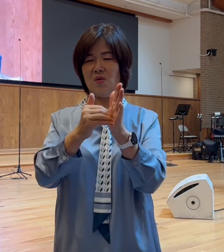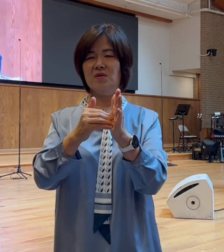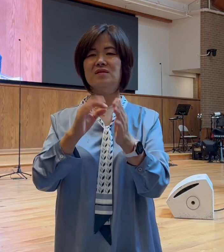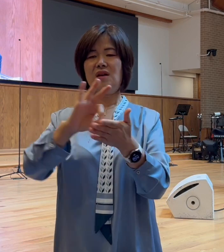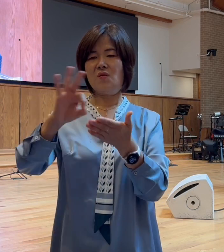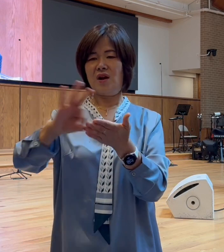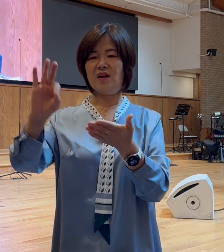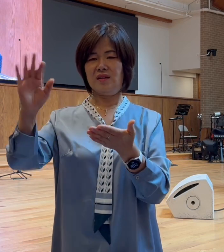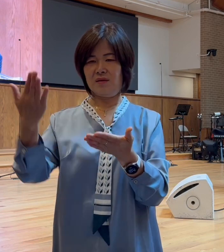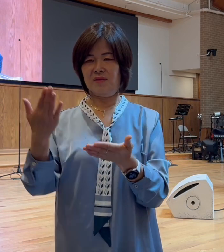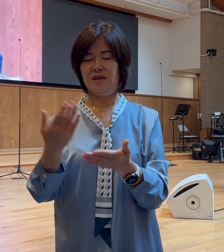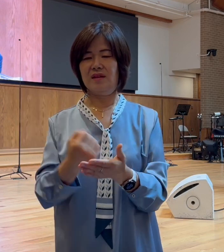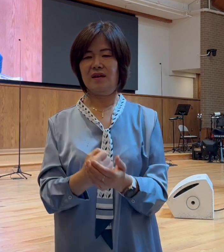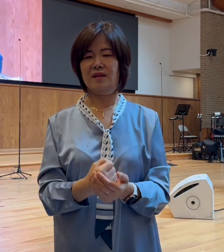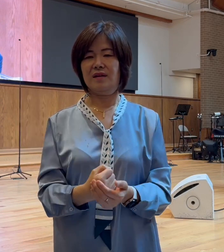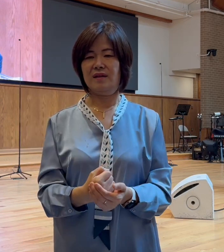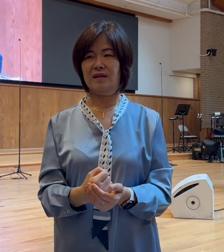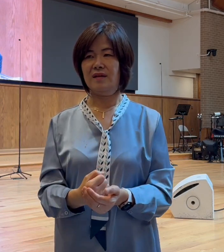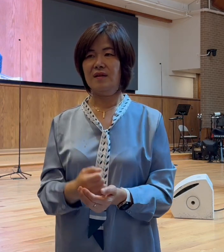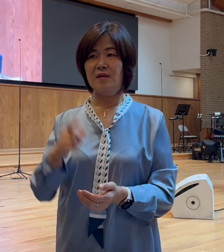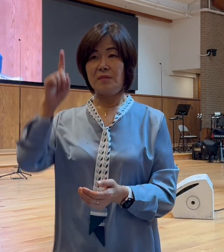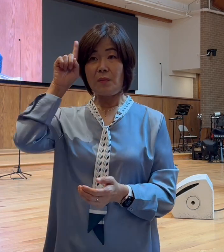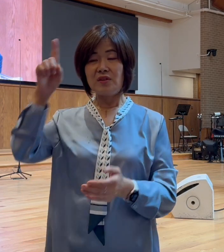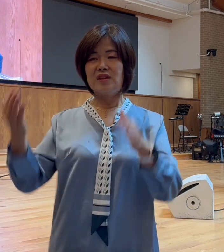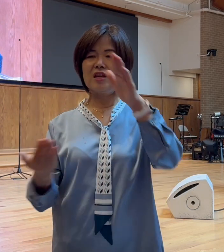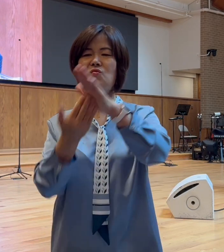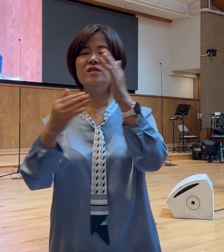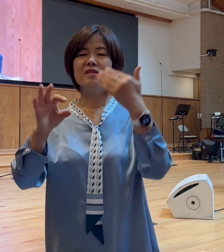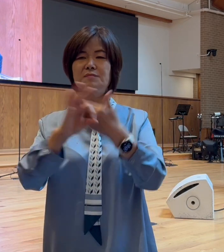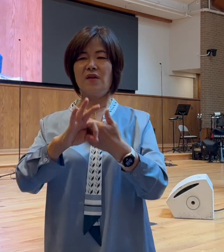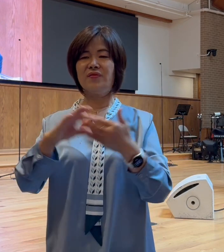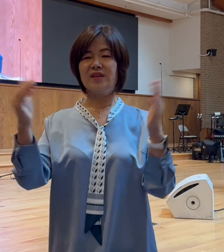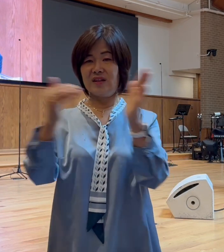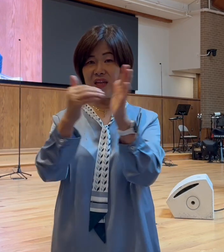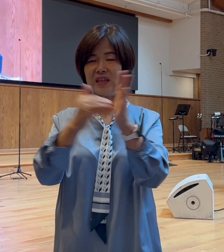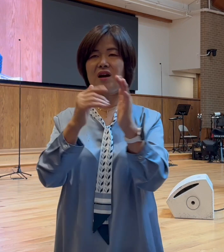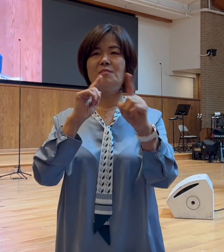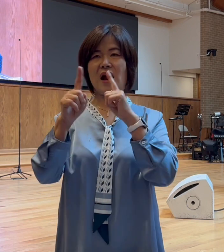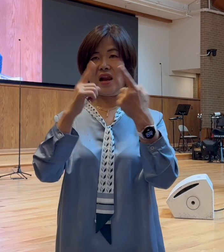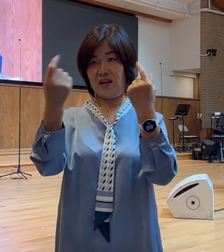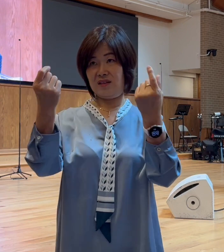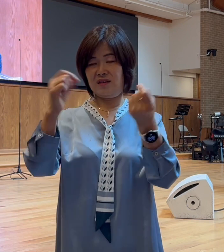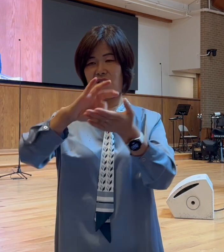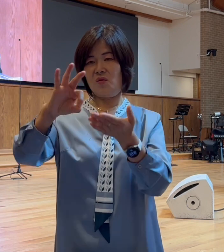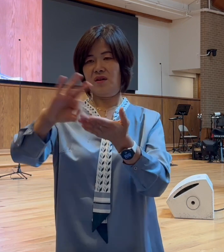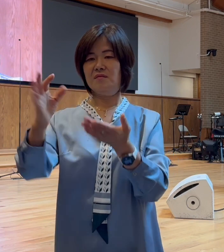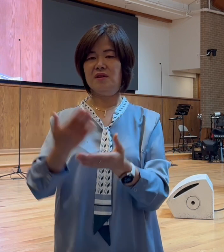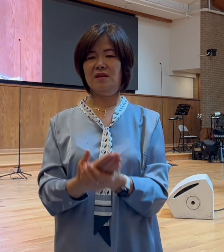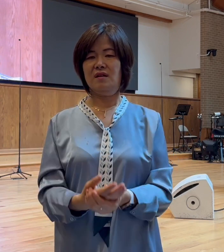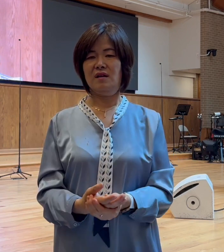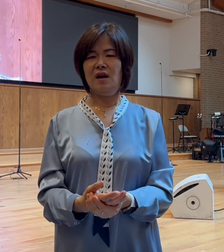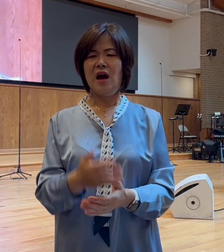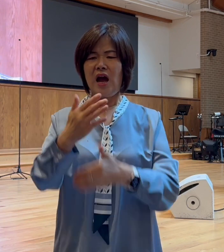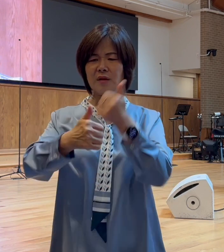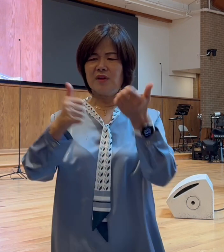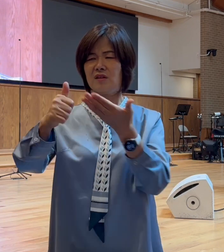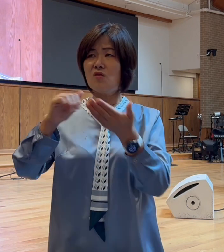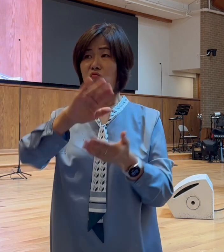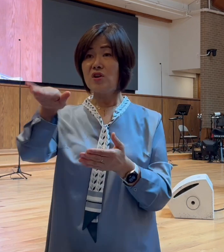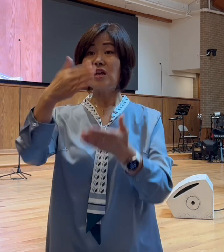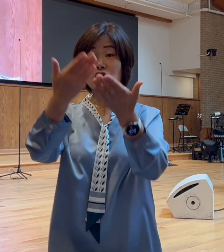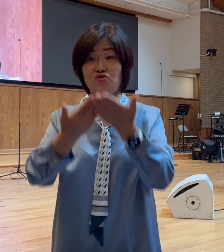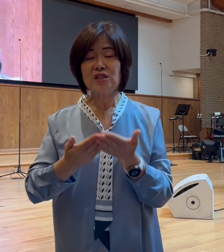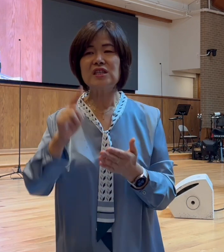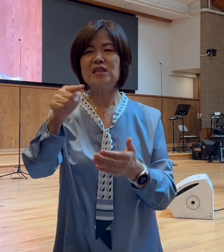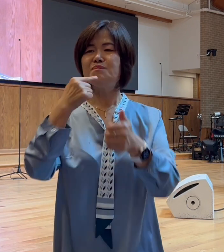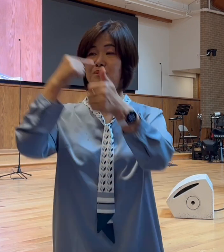이거를 Divine Perfect라고 해가지고 신적 완료형이라고 부릅니다. 그러니까 하나님께서 우리에게 주신